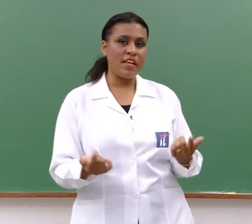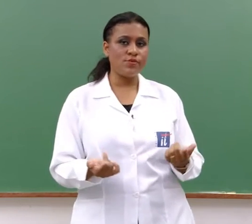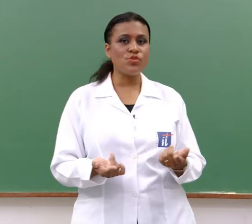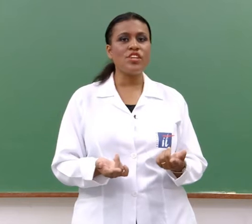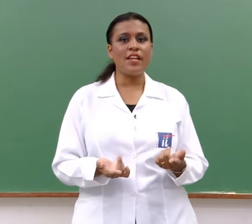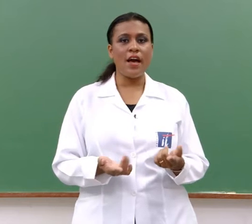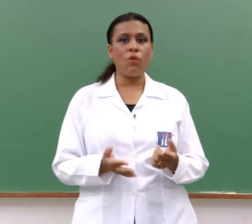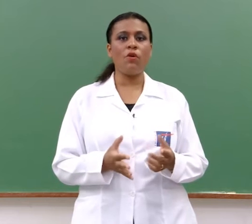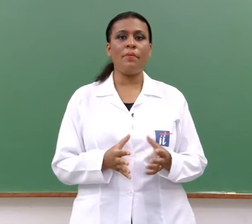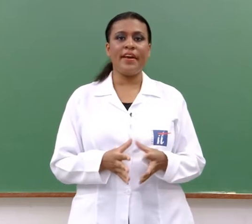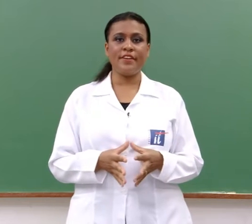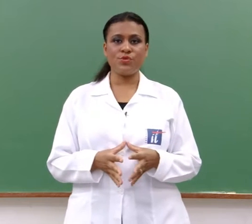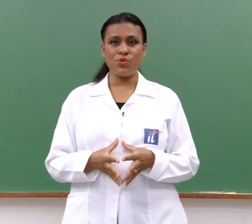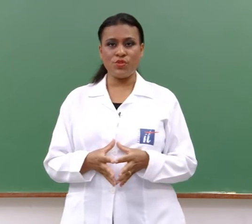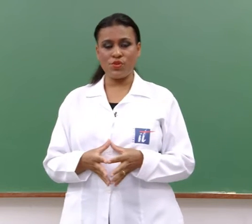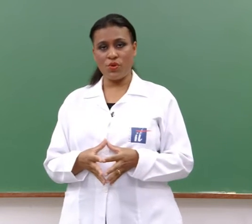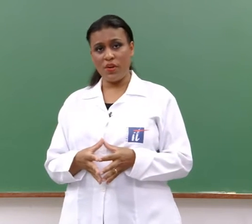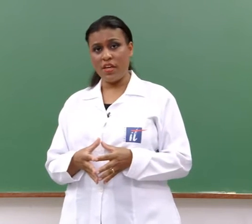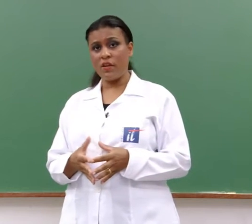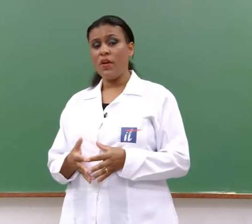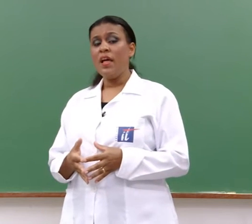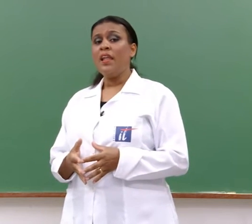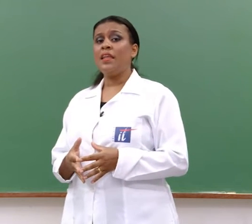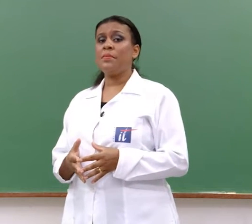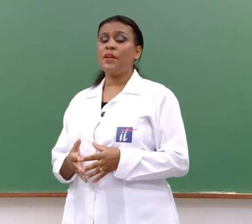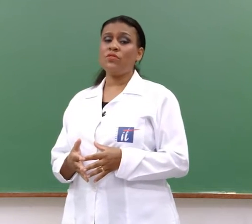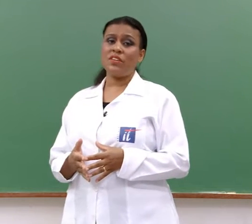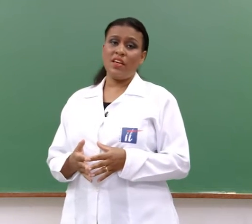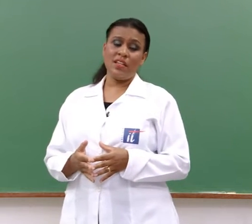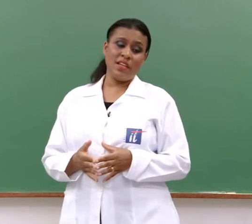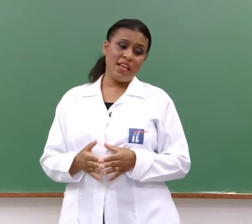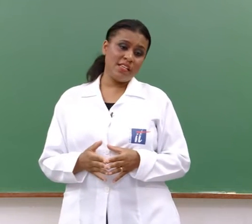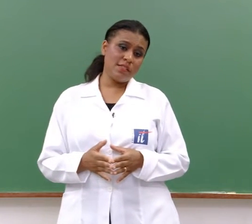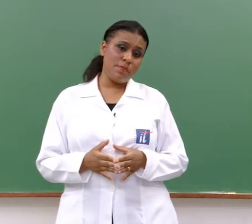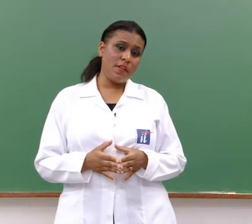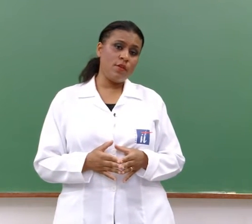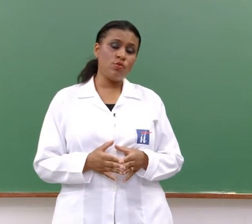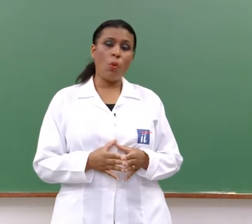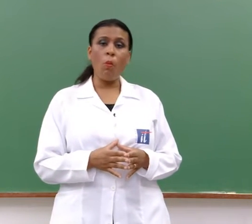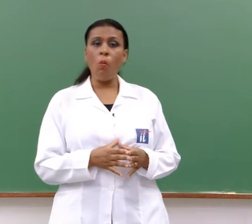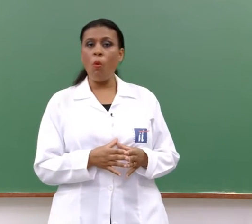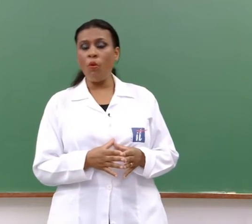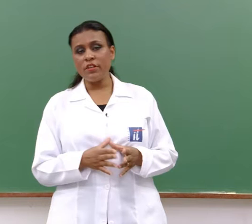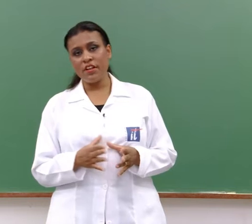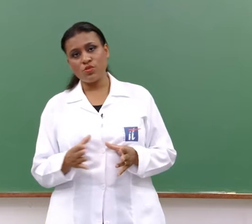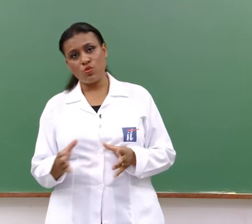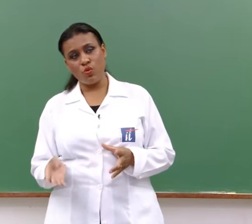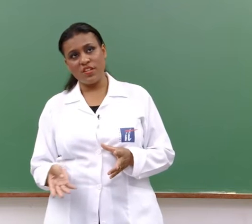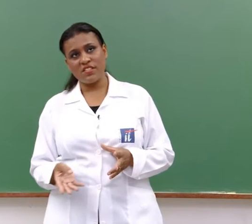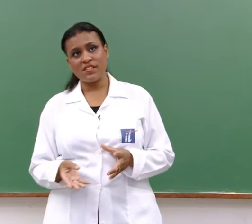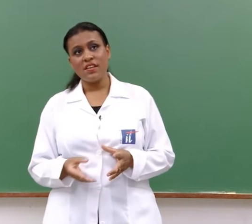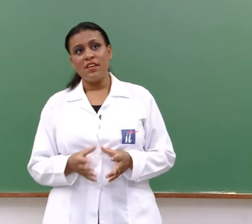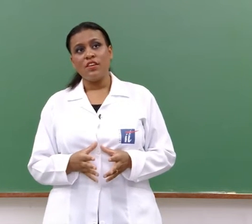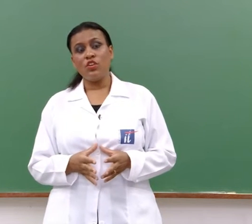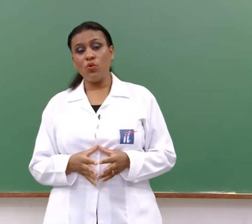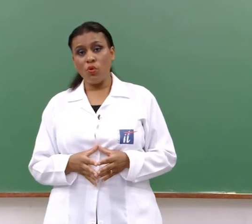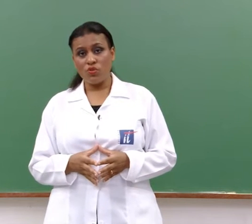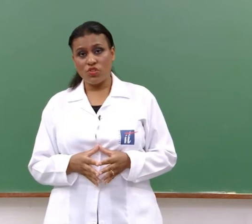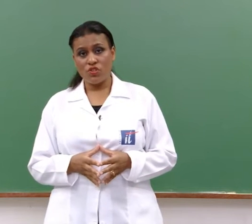contexto geral, como é que as coisas ocorreram. Lembrando que nesse período muitas coisas que hoje